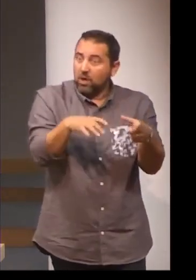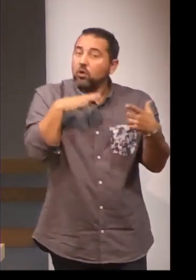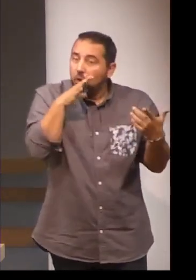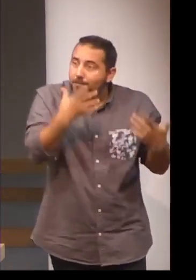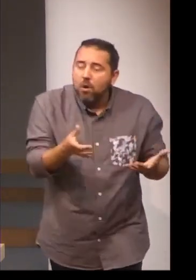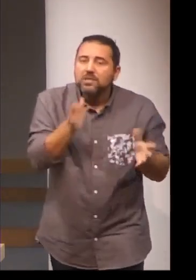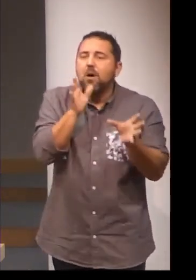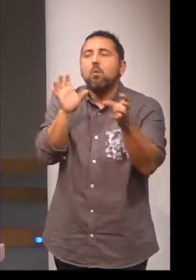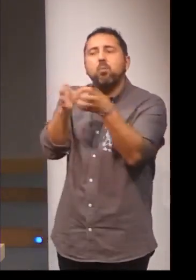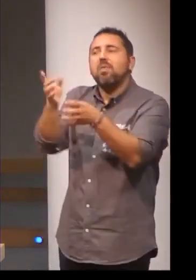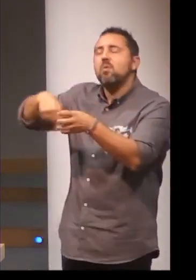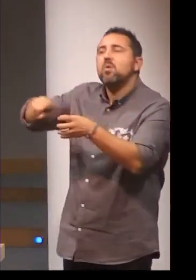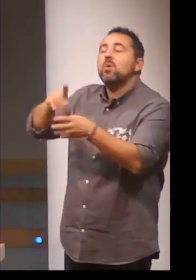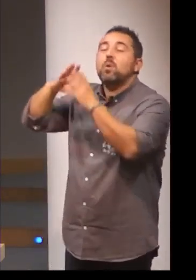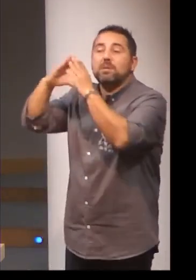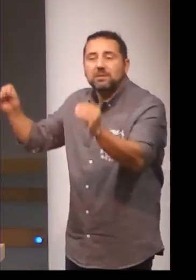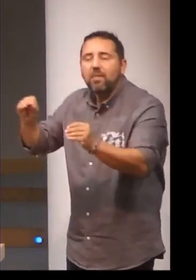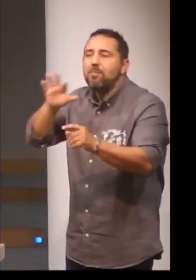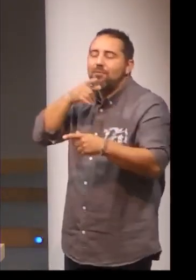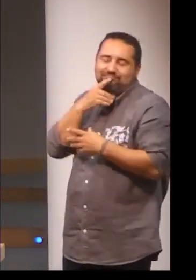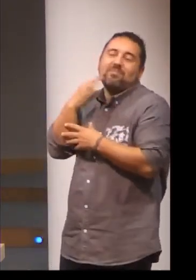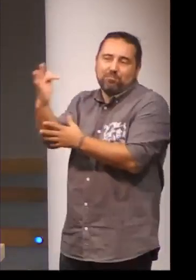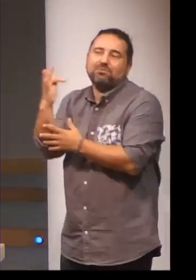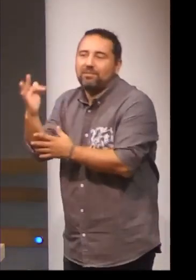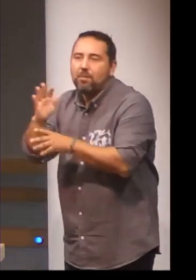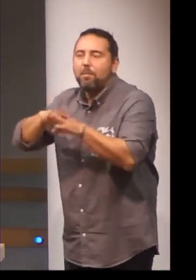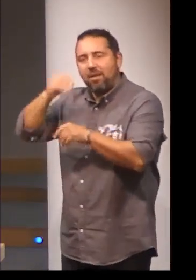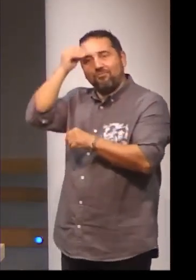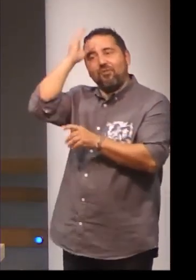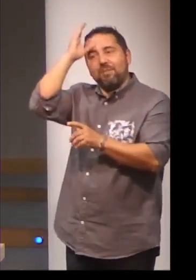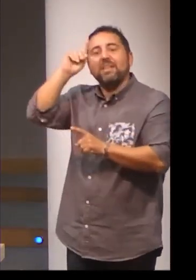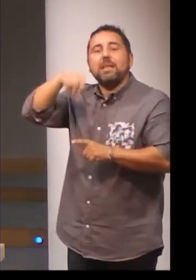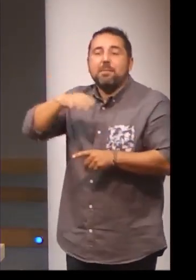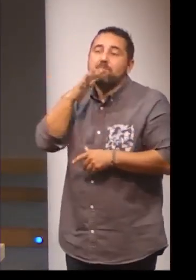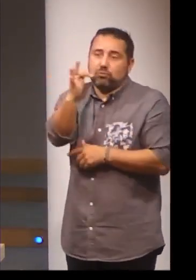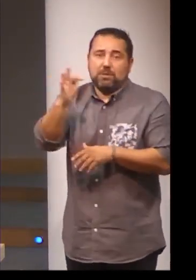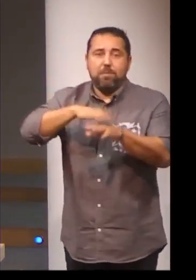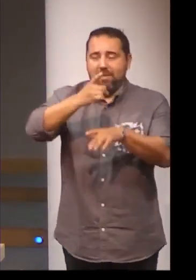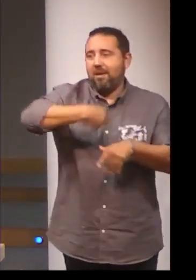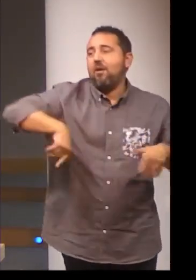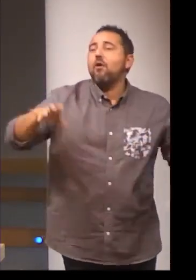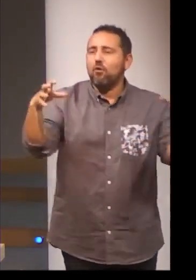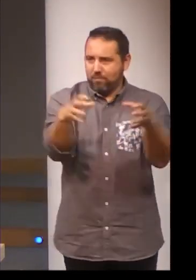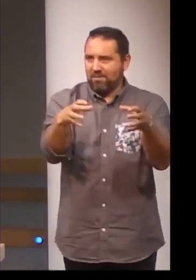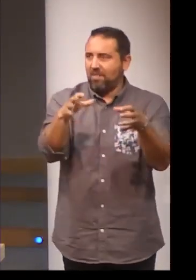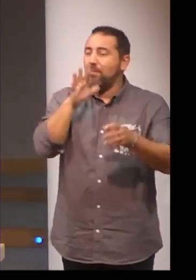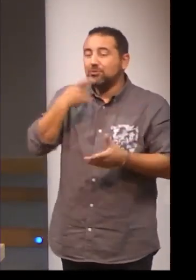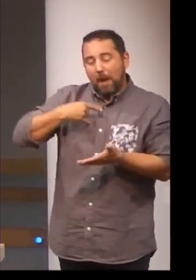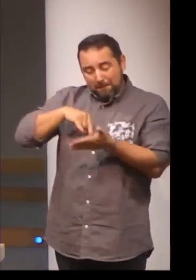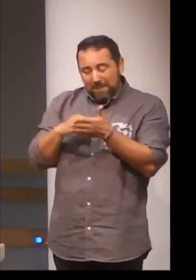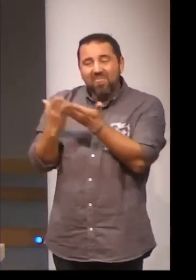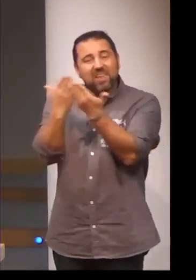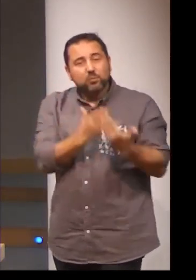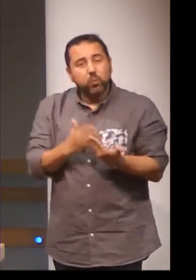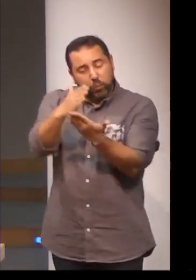el bien de la comunidad universitaria, por el bien del conocimiento y por el bien de la comunidad. Esa es la diferencia fundamental respecto a desarrollar un plan de estudios dentro de